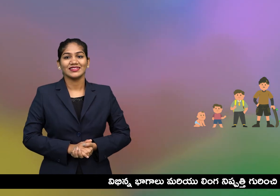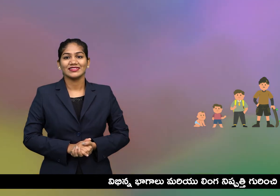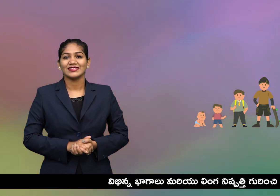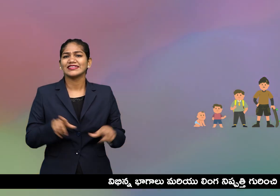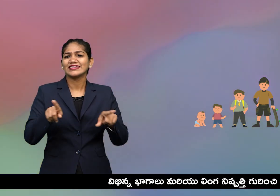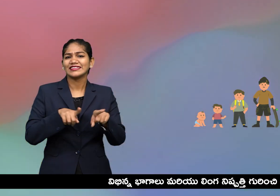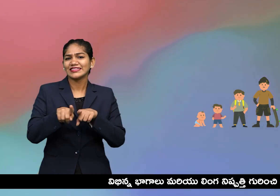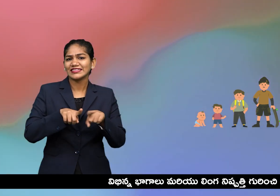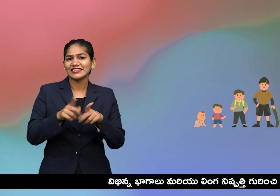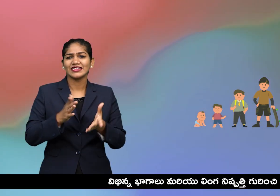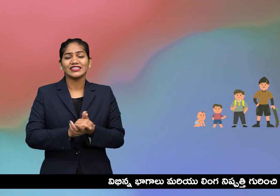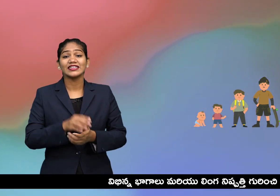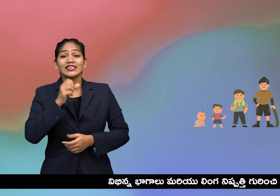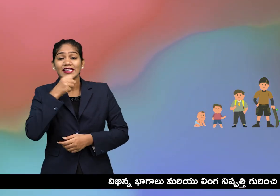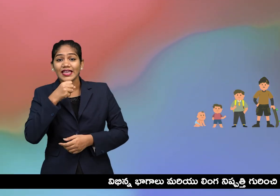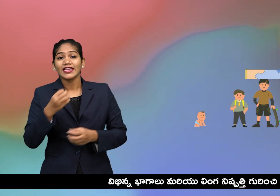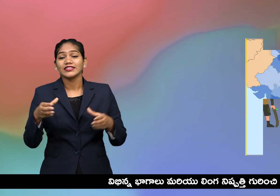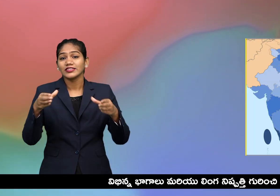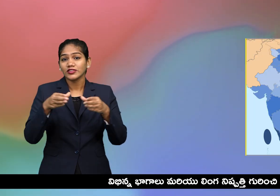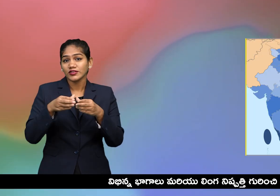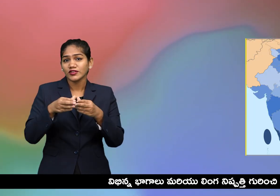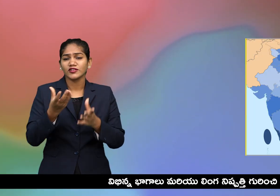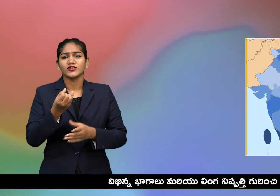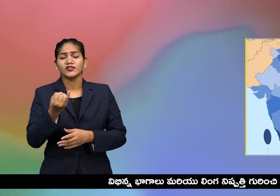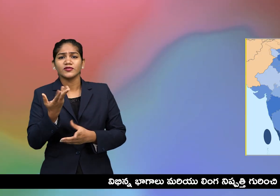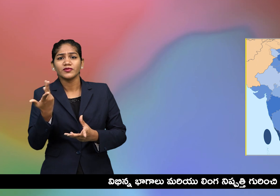వయస్సు నిర్మాణం, అక్షరాస్యత రేట్లు